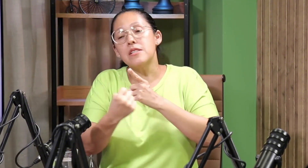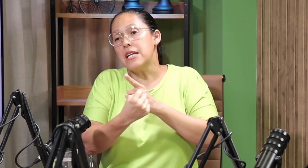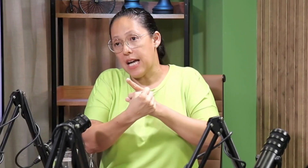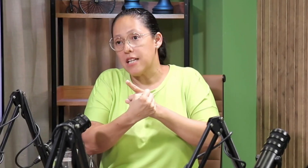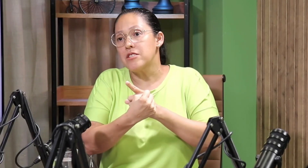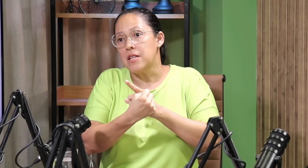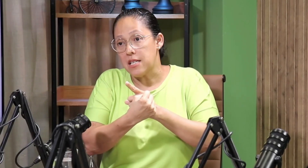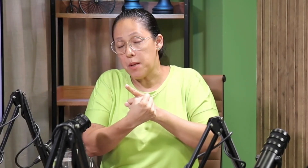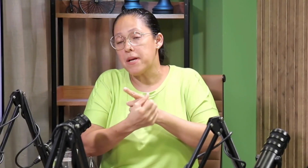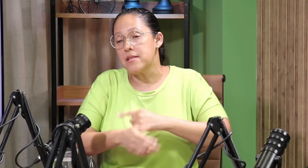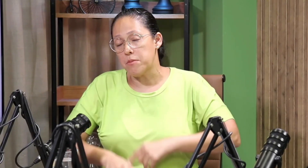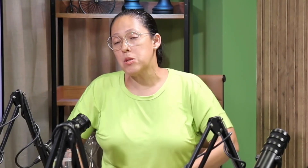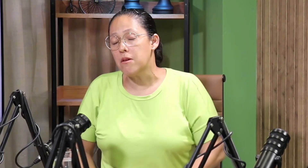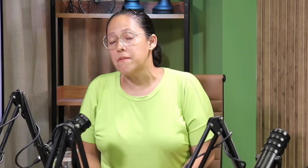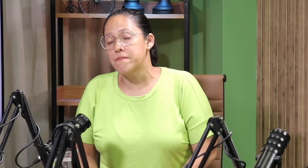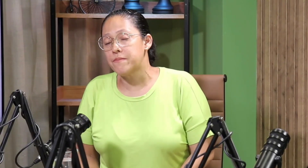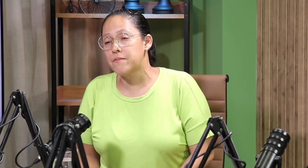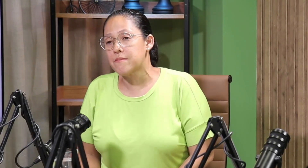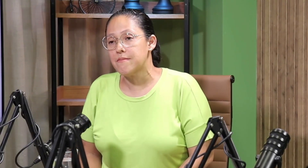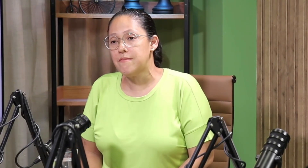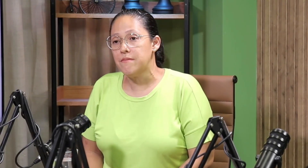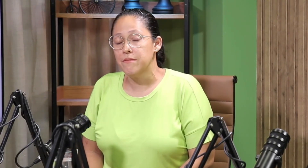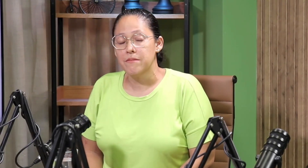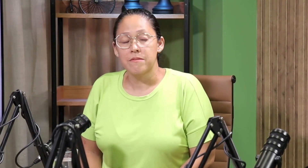na sociedade. E se percebe isso aí.